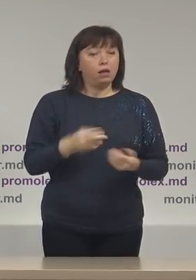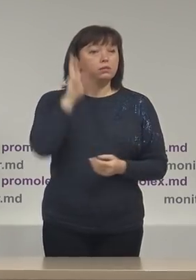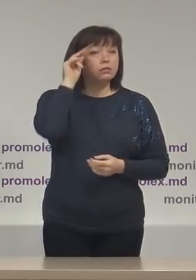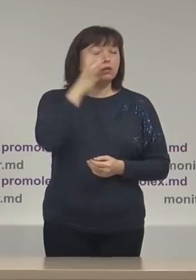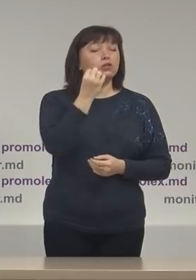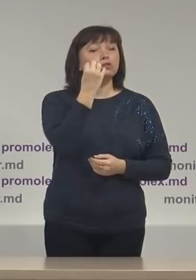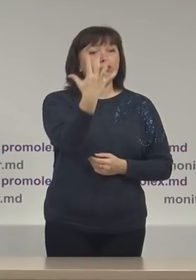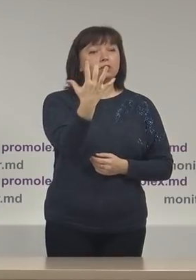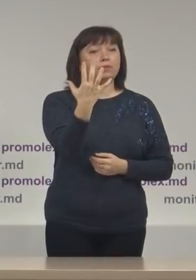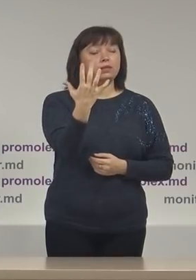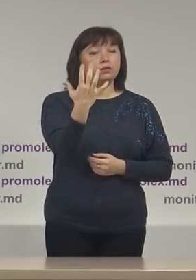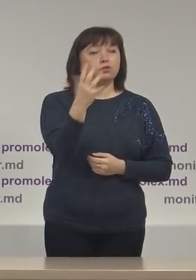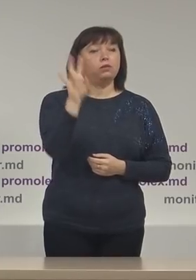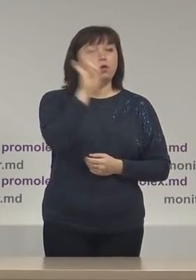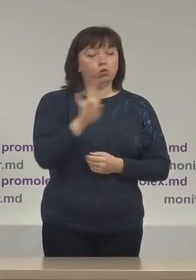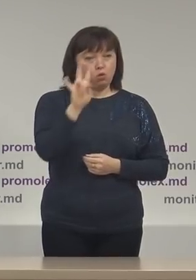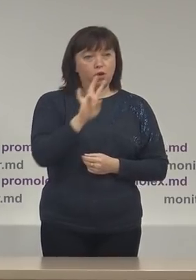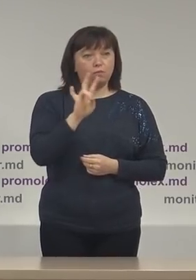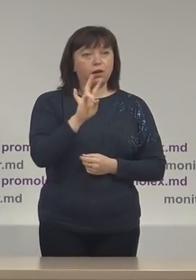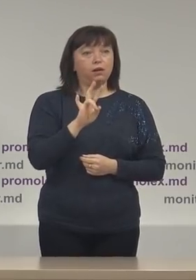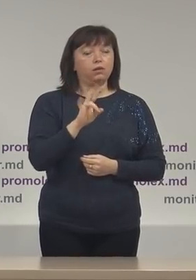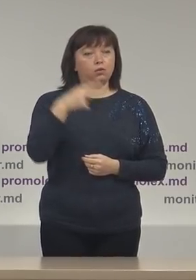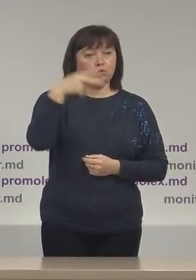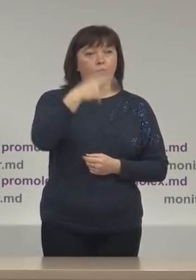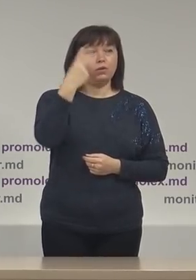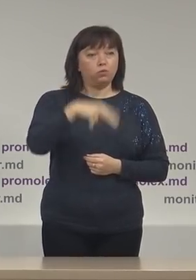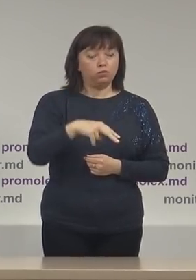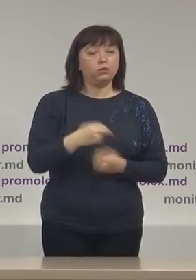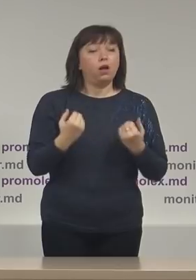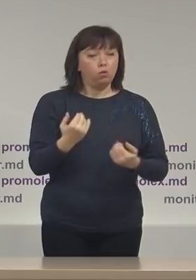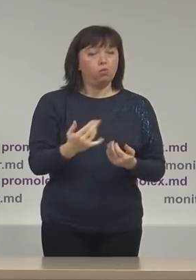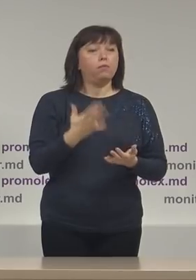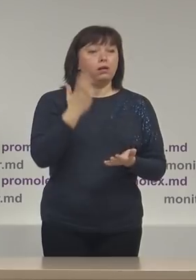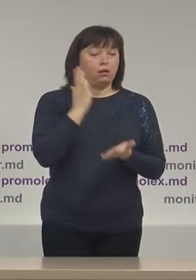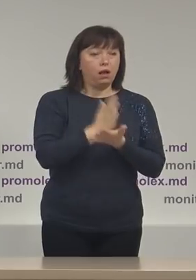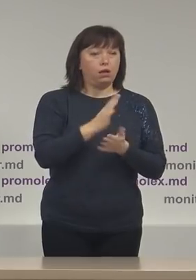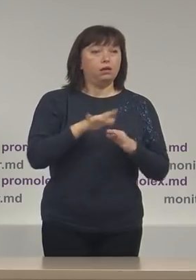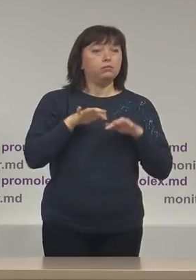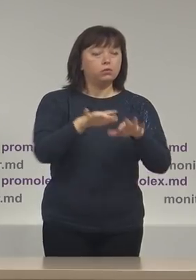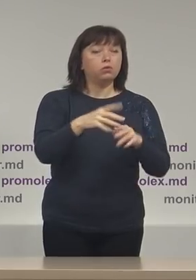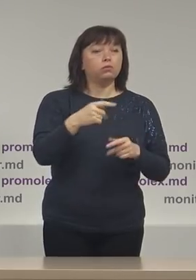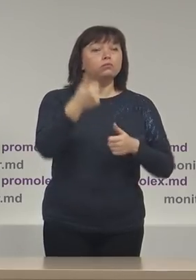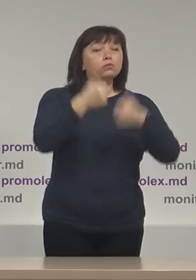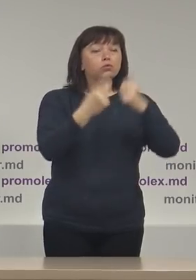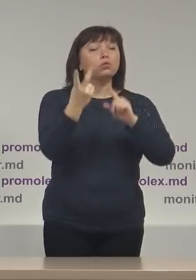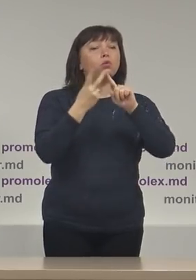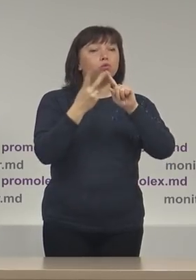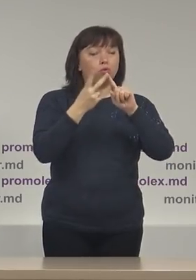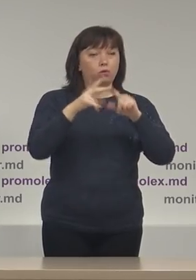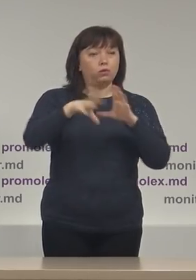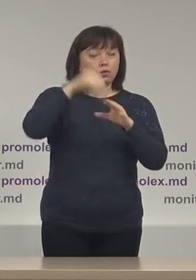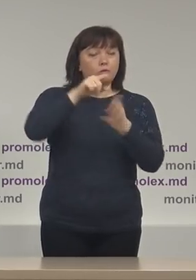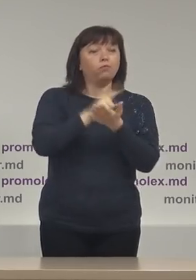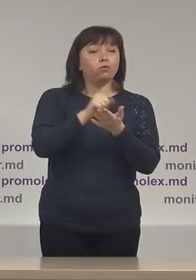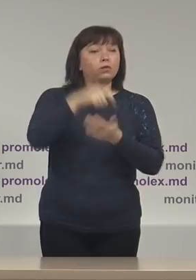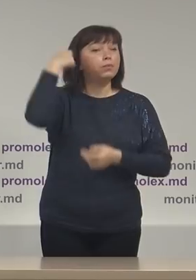de 15 noiembrie. Are loc turul 2 de scrutin a legilor pentru funcția de